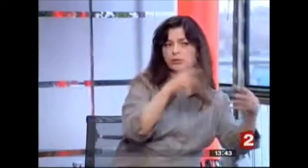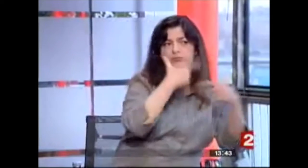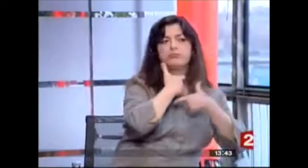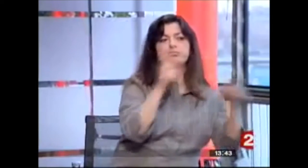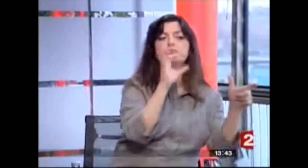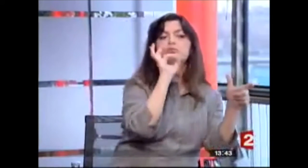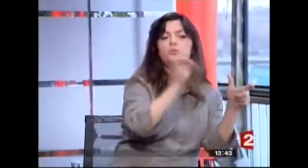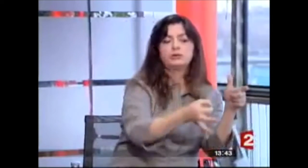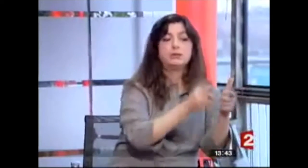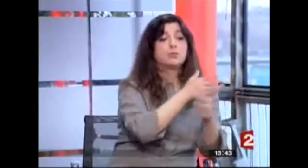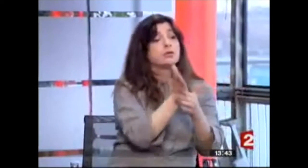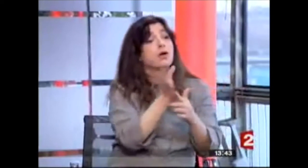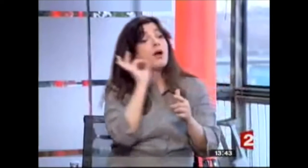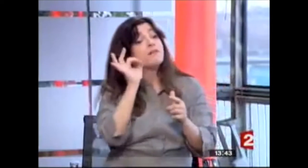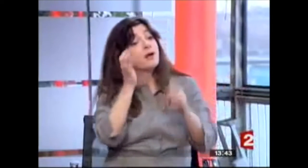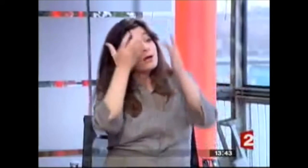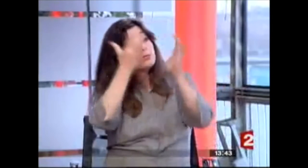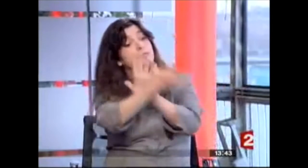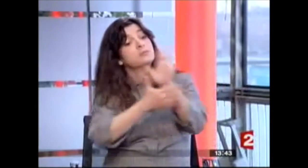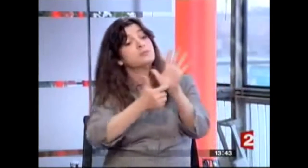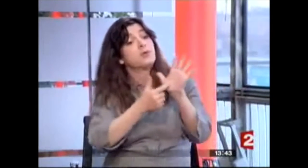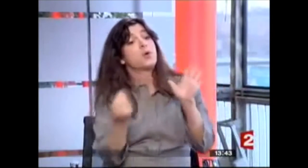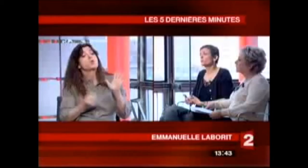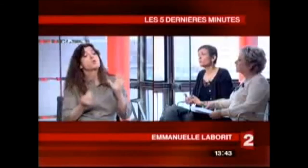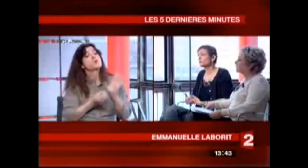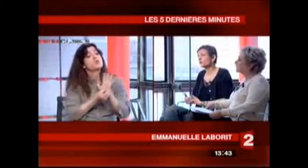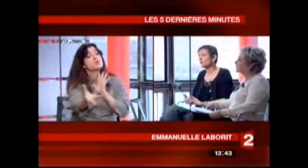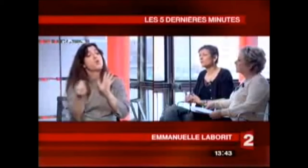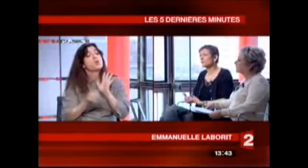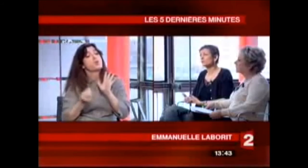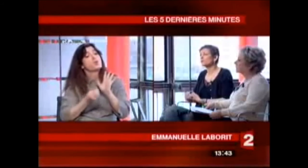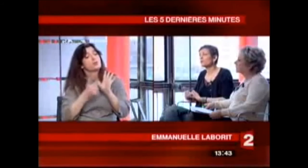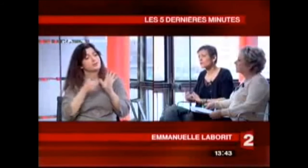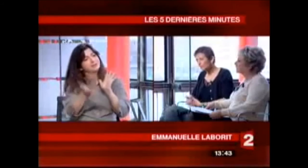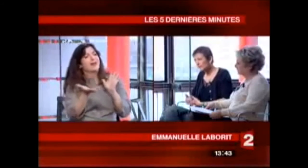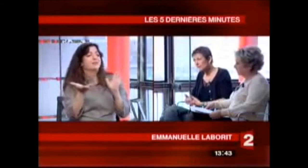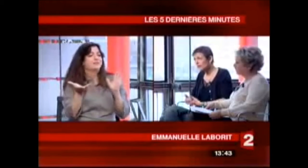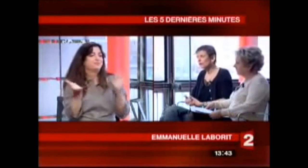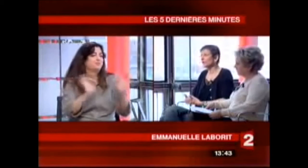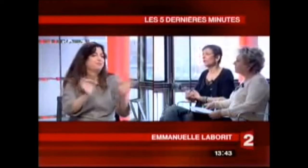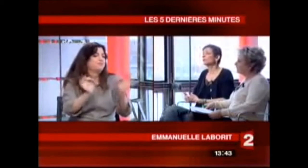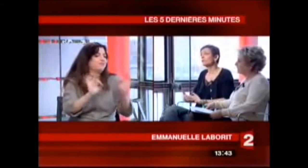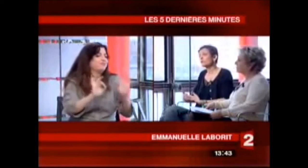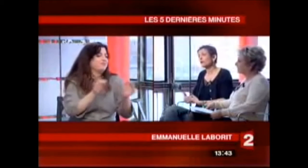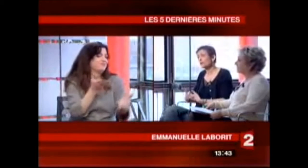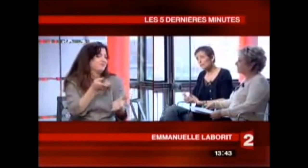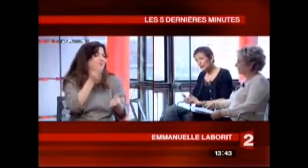essentiel pour nous que le télétexte nous donne l'accessibilité aux informations. Mais il ne faut pas oublier que quand même la langue des signes doit avoir sa place. Et là, pour l'instant, elle ne l'a pas